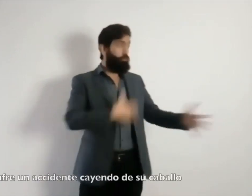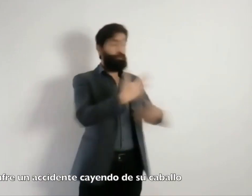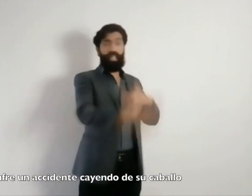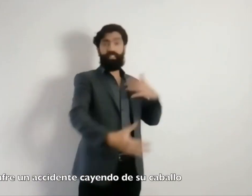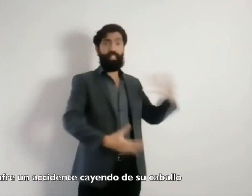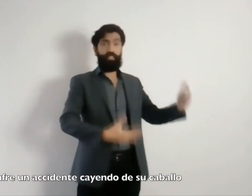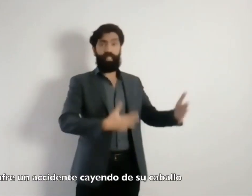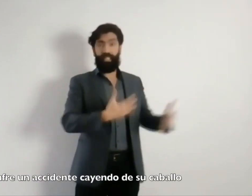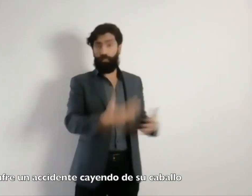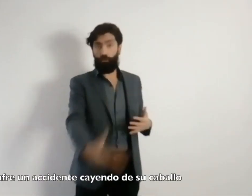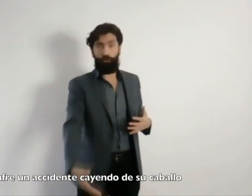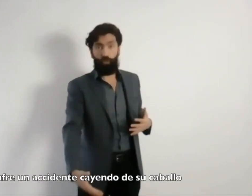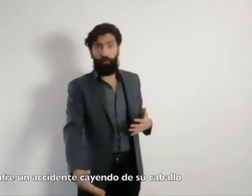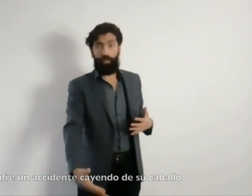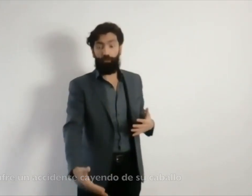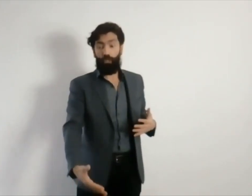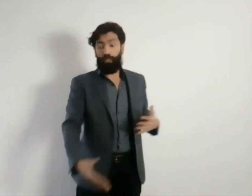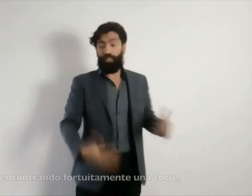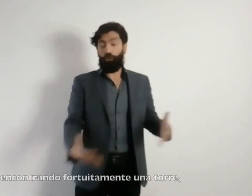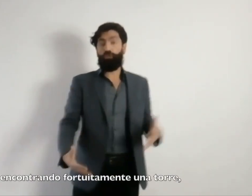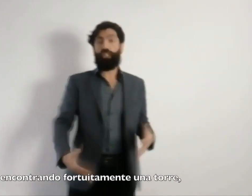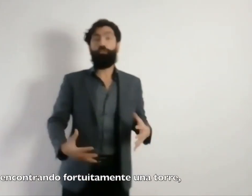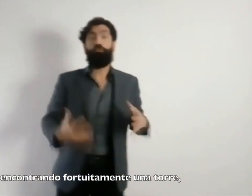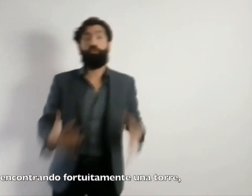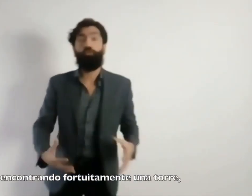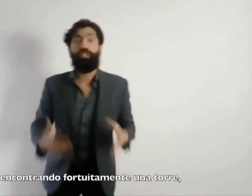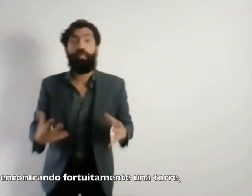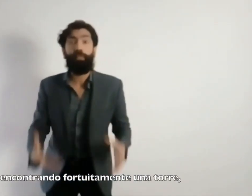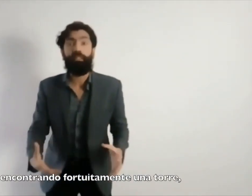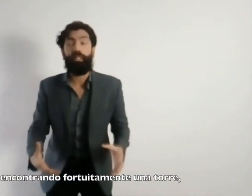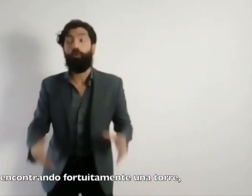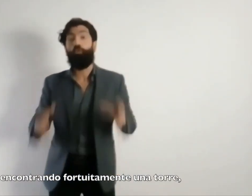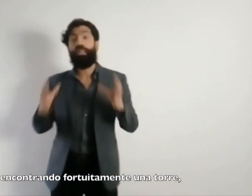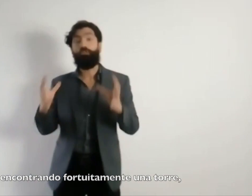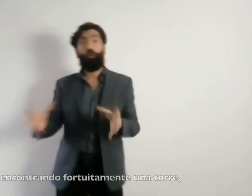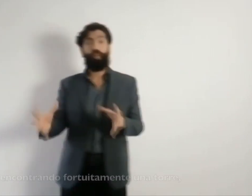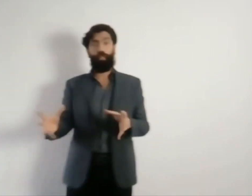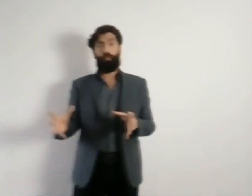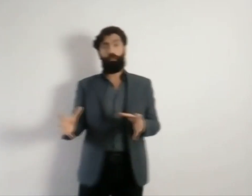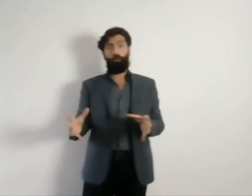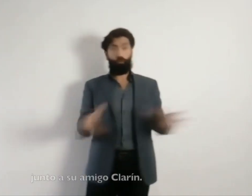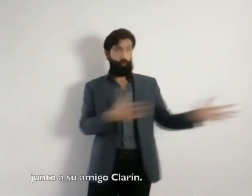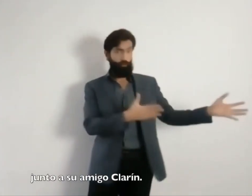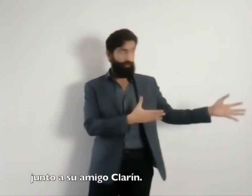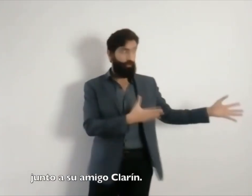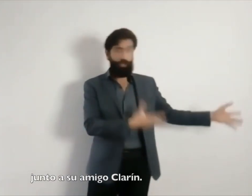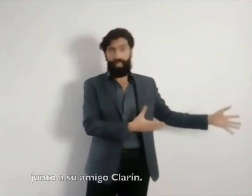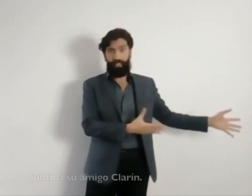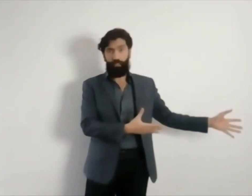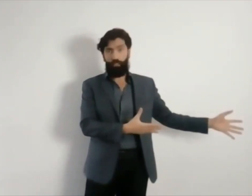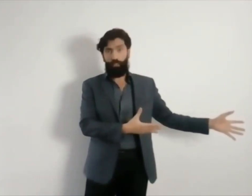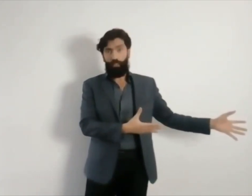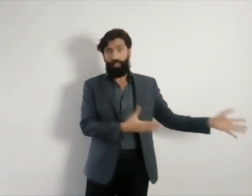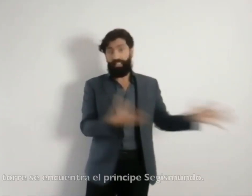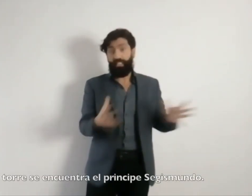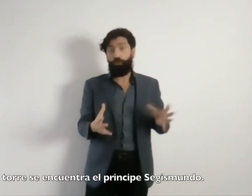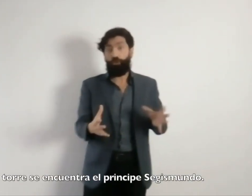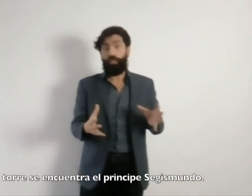un accidente cayendo de su caballo y encontrando fortuitamente una torre junto a su amigo Clarín. En esa torre